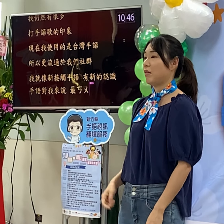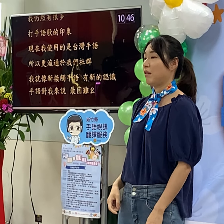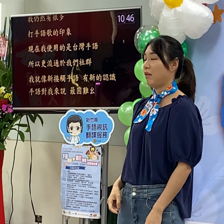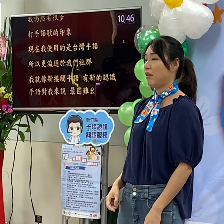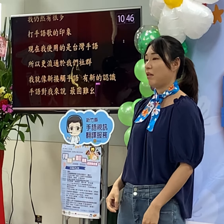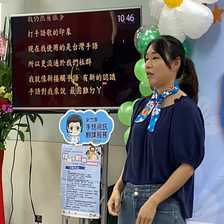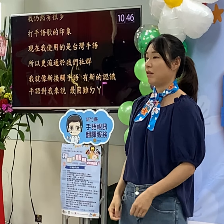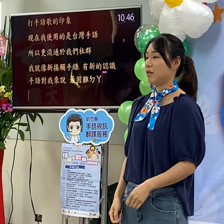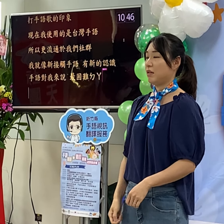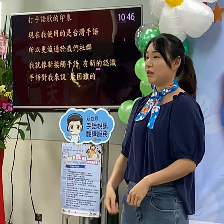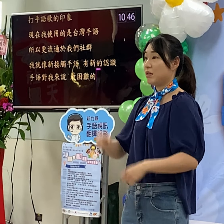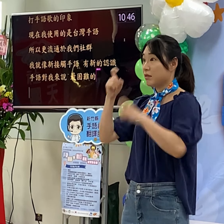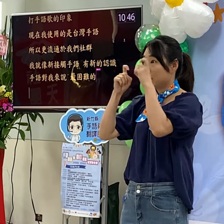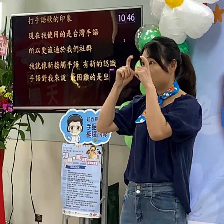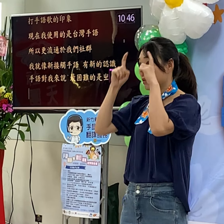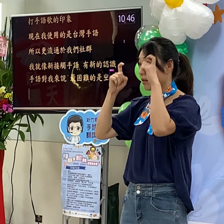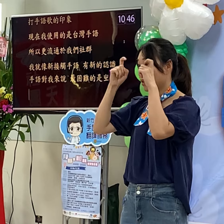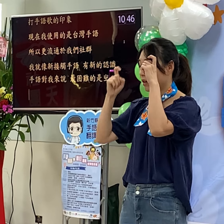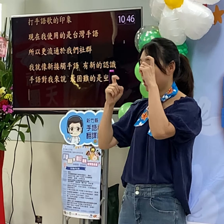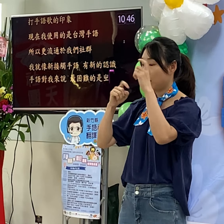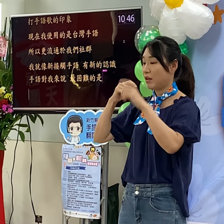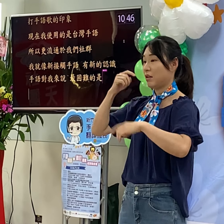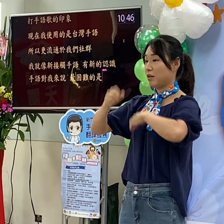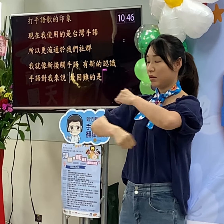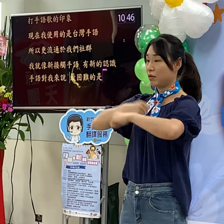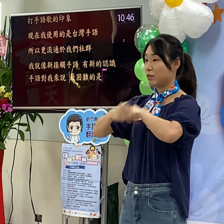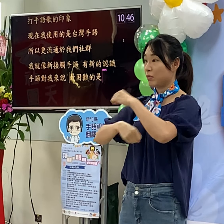要有丰富的非手信号，